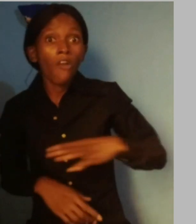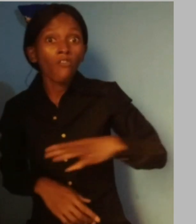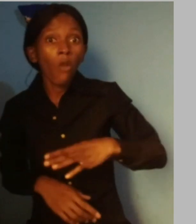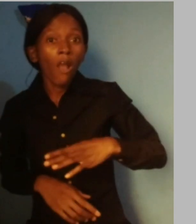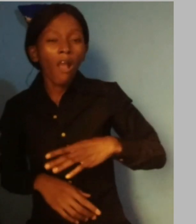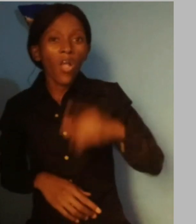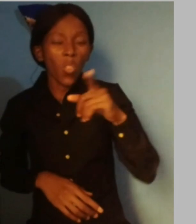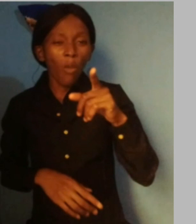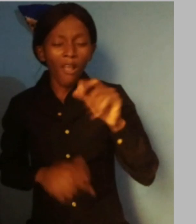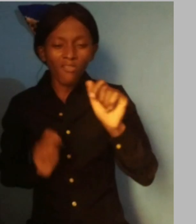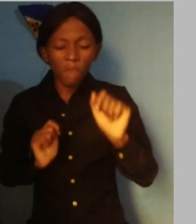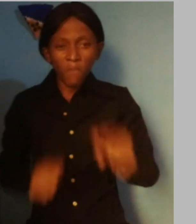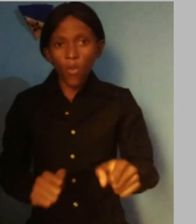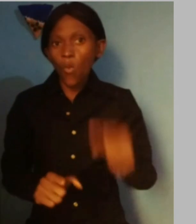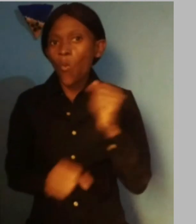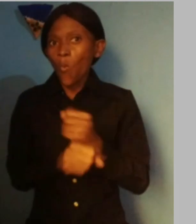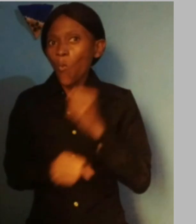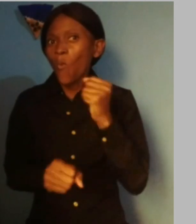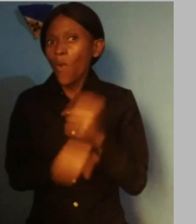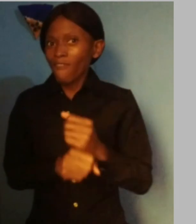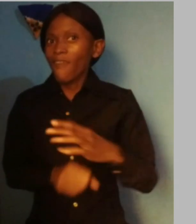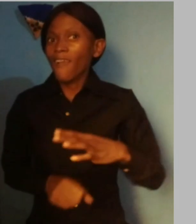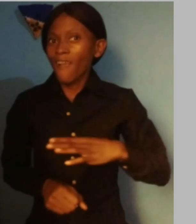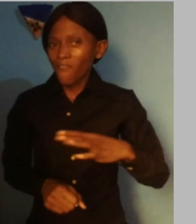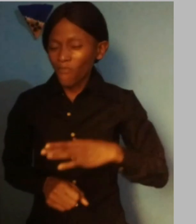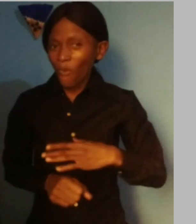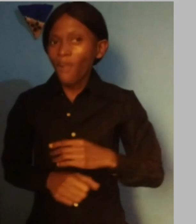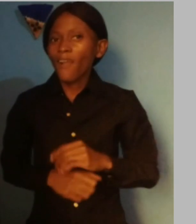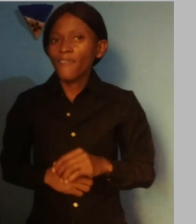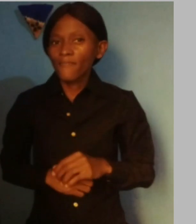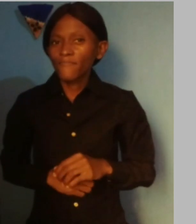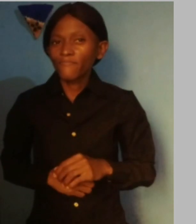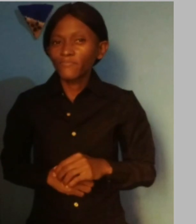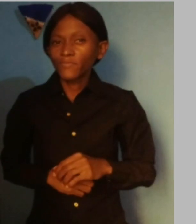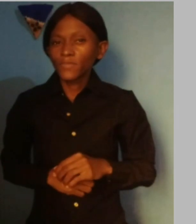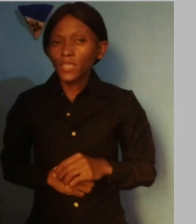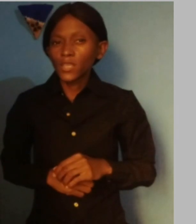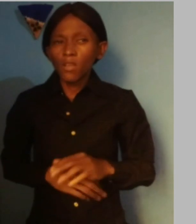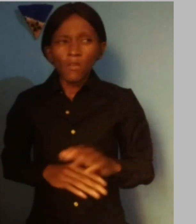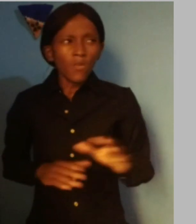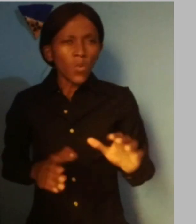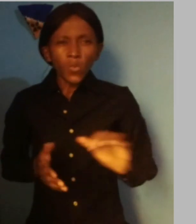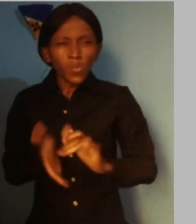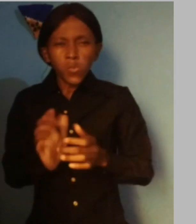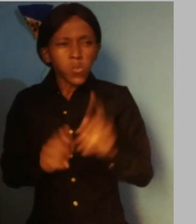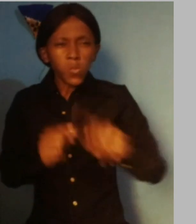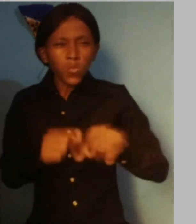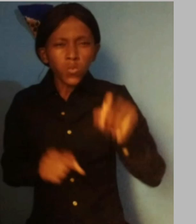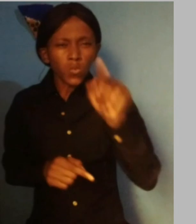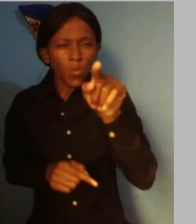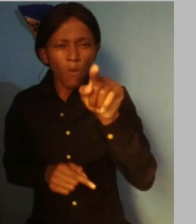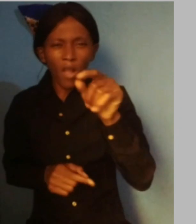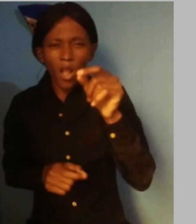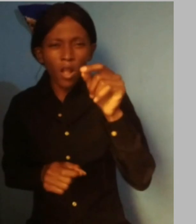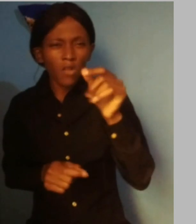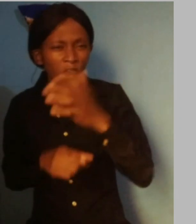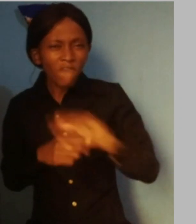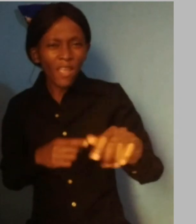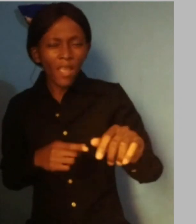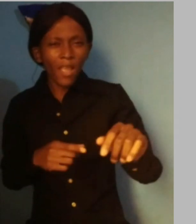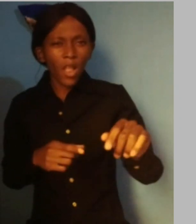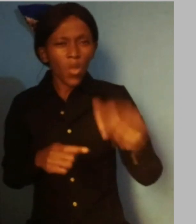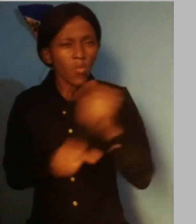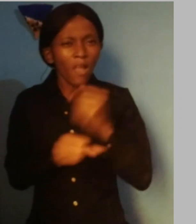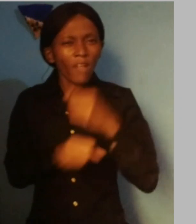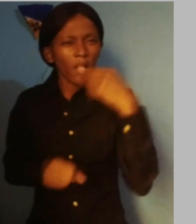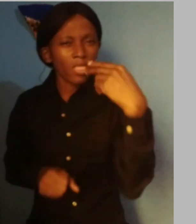Quand on a la paix, on peut créer le travail. Quel que soit ce que tu fais, il y